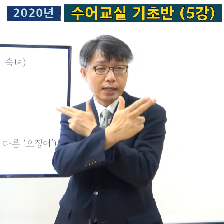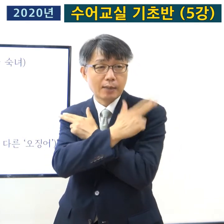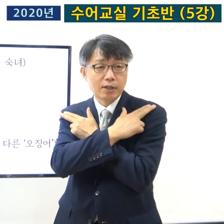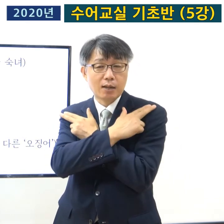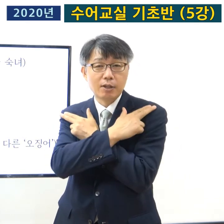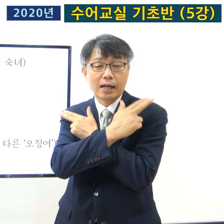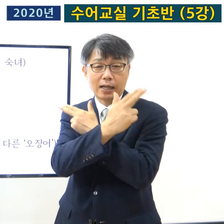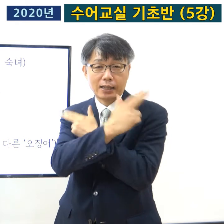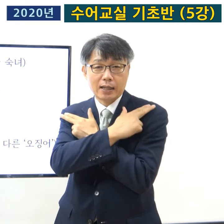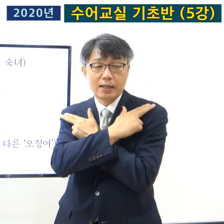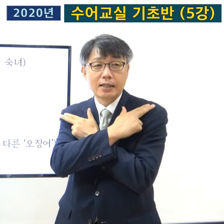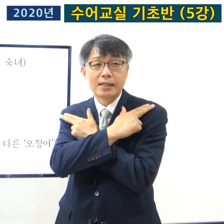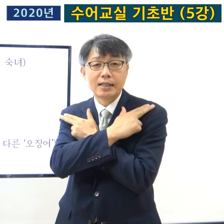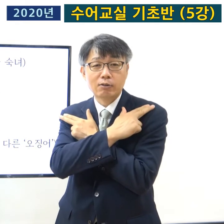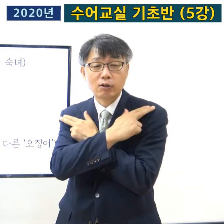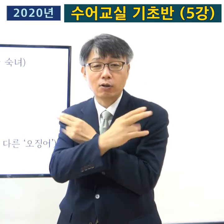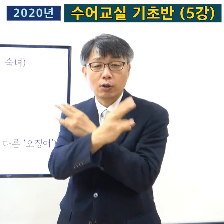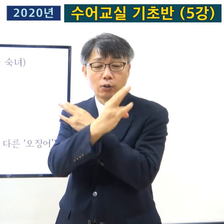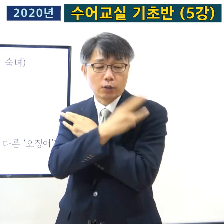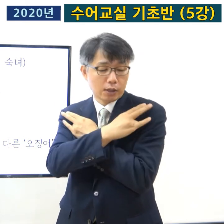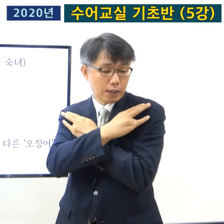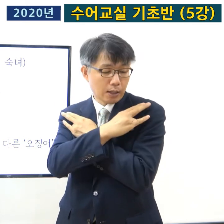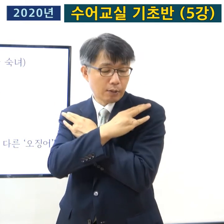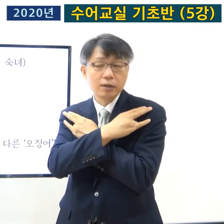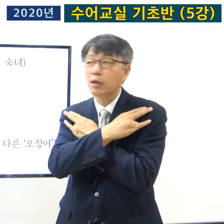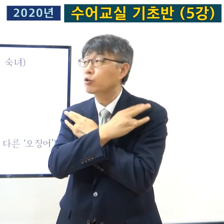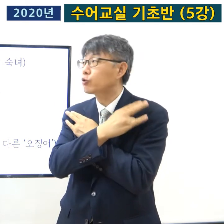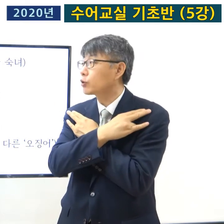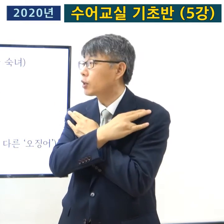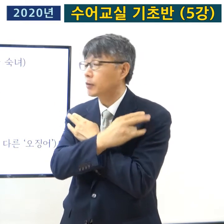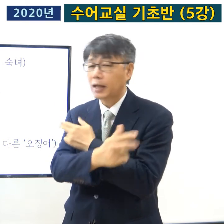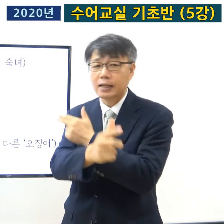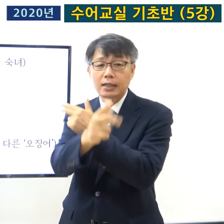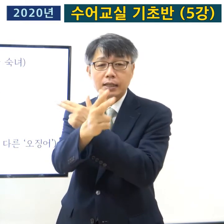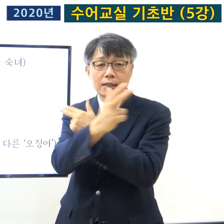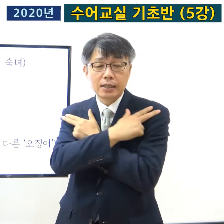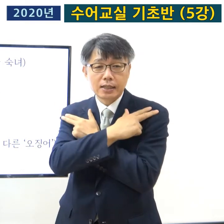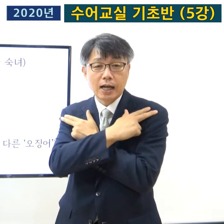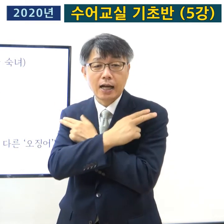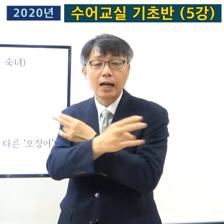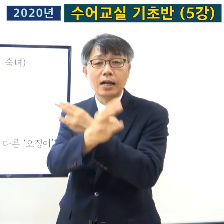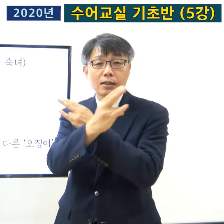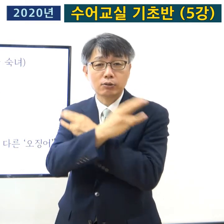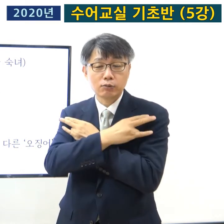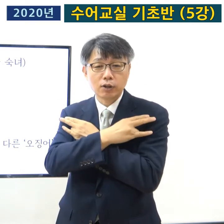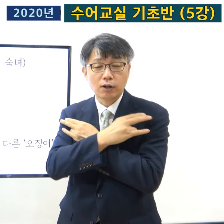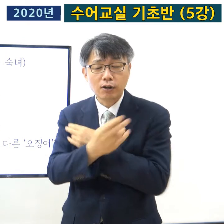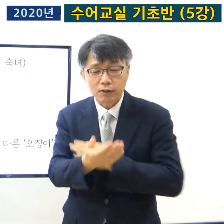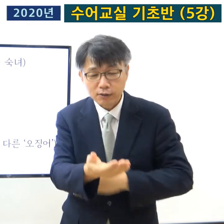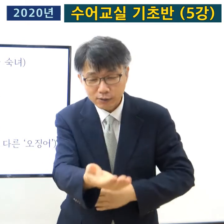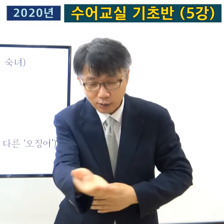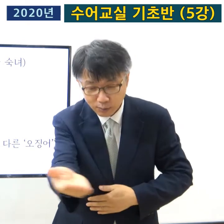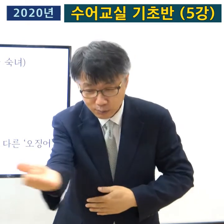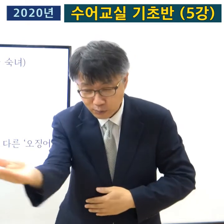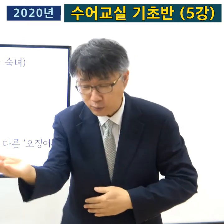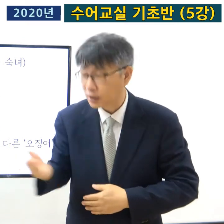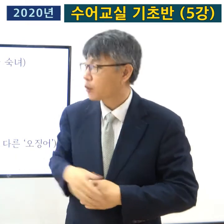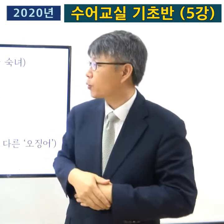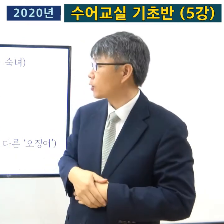남자를 하면 신사고요. 이렇게 여자를 하면 숙녀입니다. 신사, 숙녀, 여러분 이렇게 표현할 수